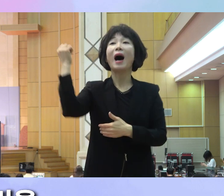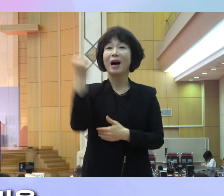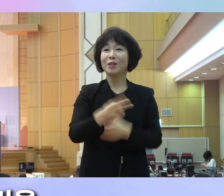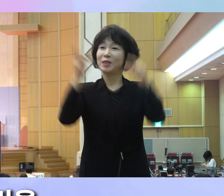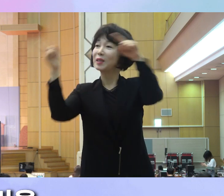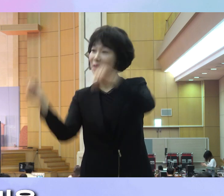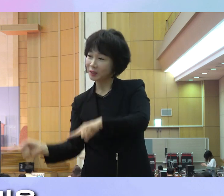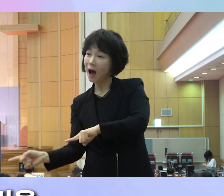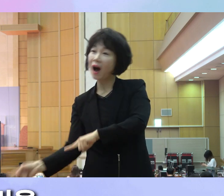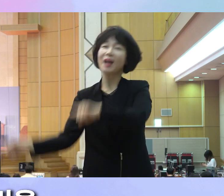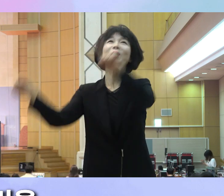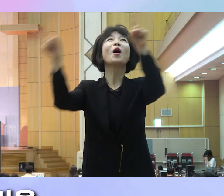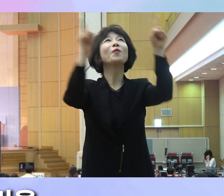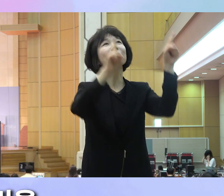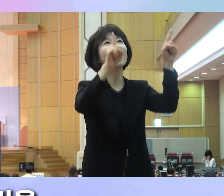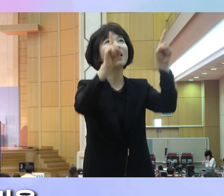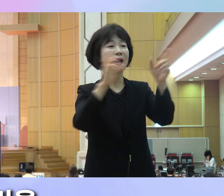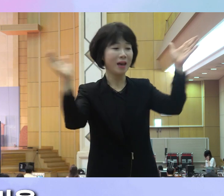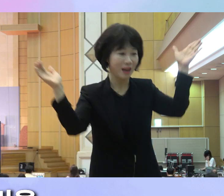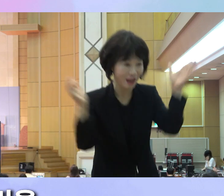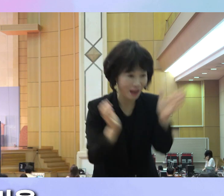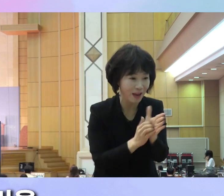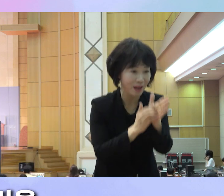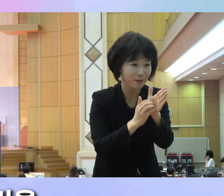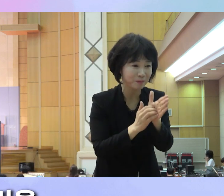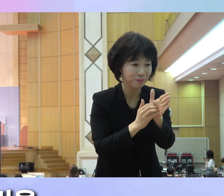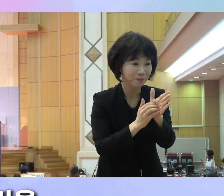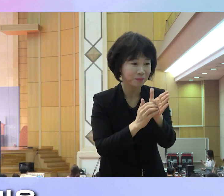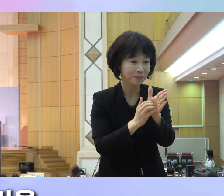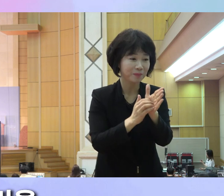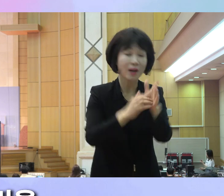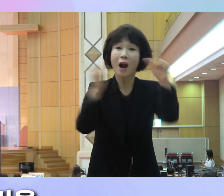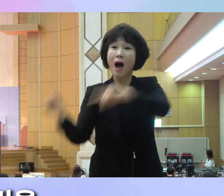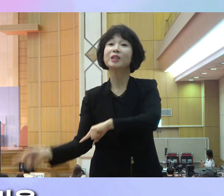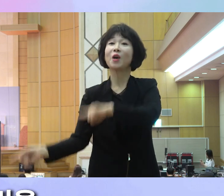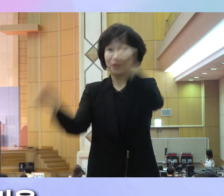부활하셨네. 2절 찬양합니다. 부활하셨네,